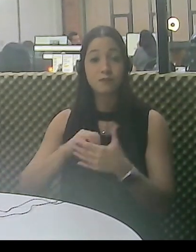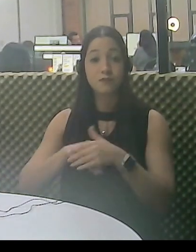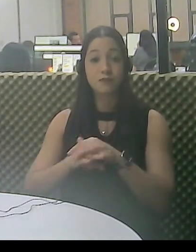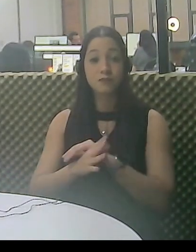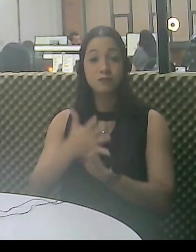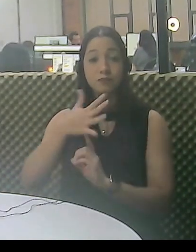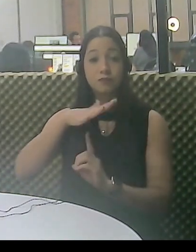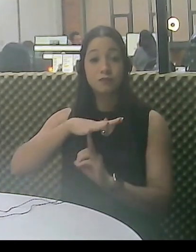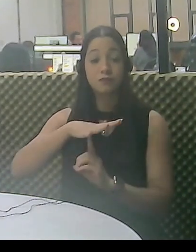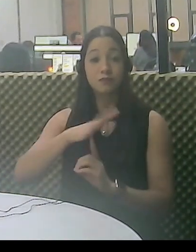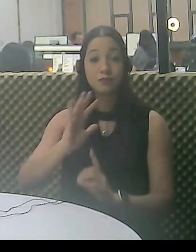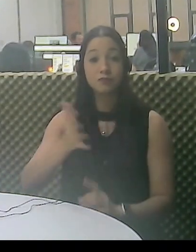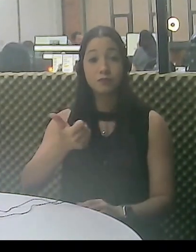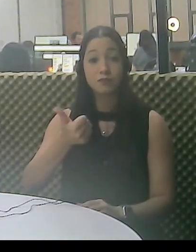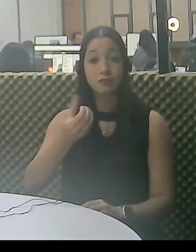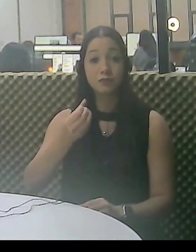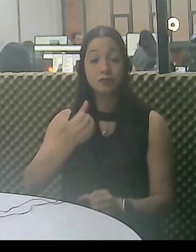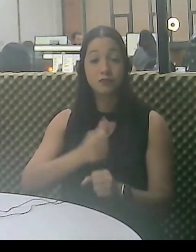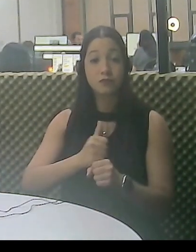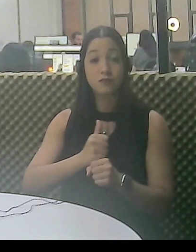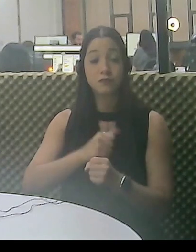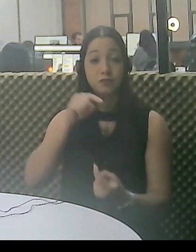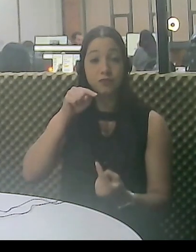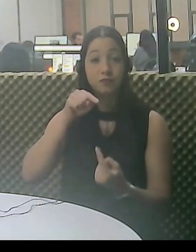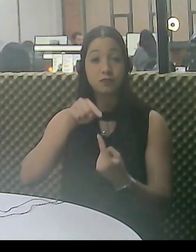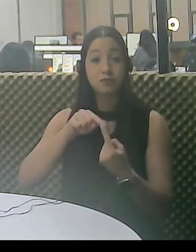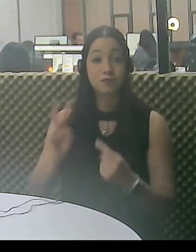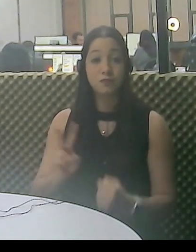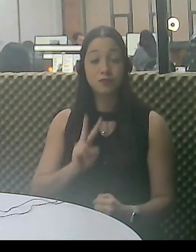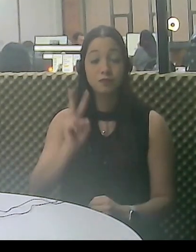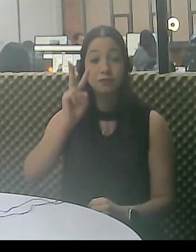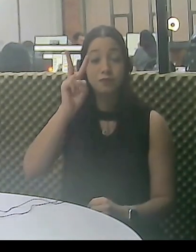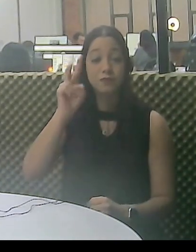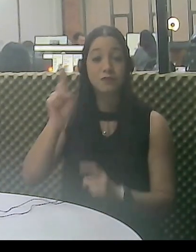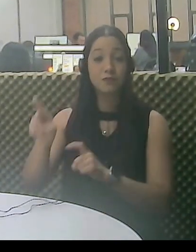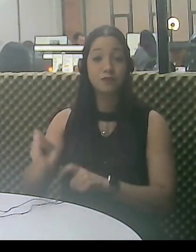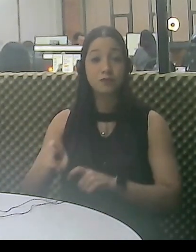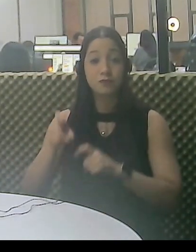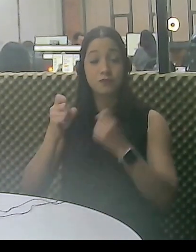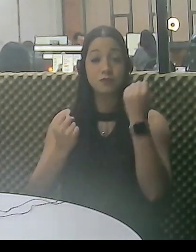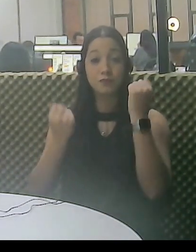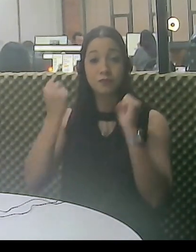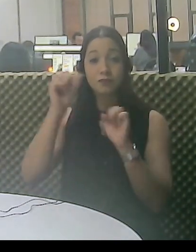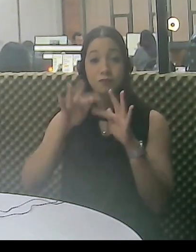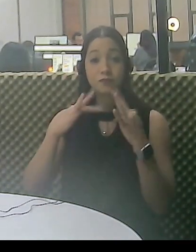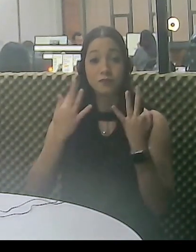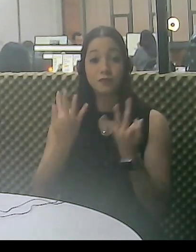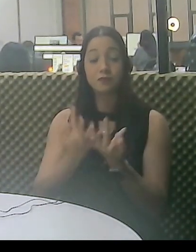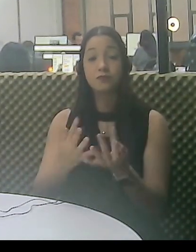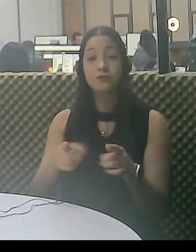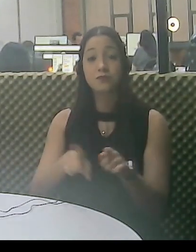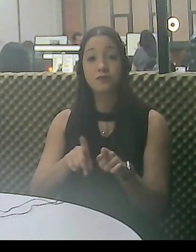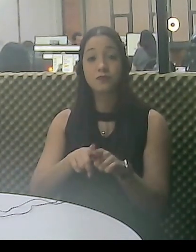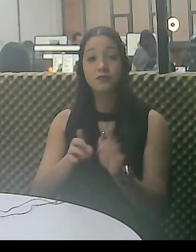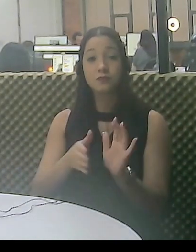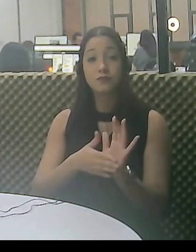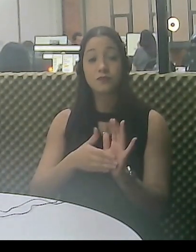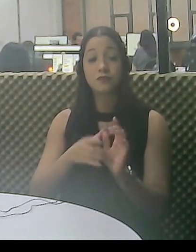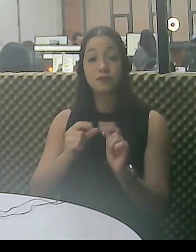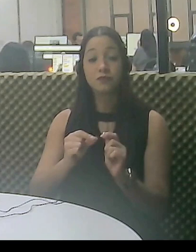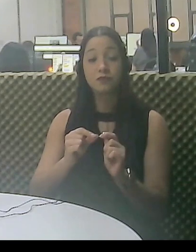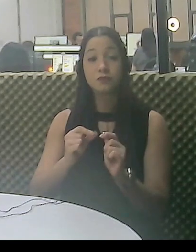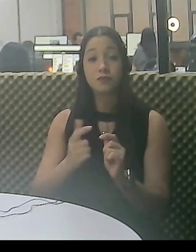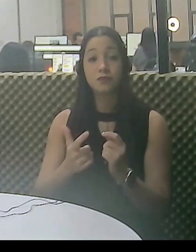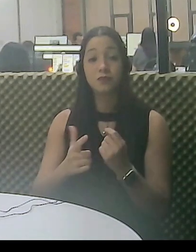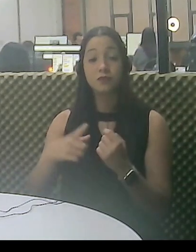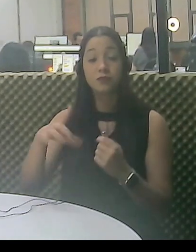feira existe há 16 anos, com o objetivo de valorizar a agroindústria familiar, além de proporcionar uma alternativa